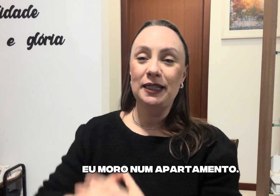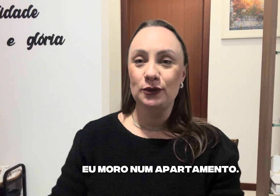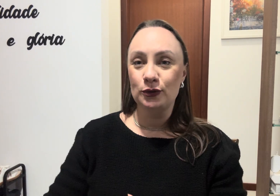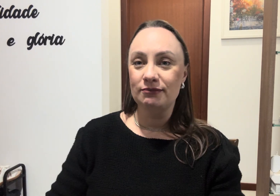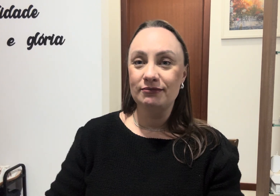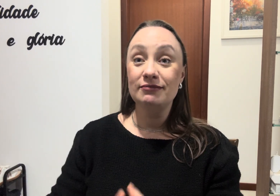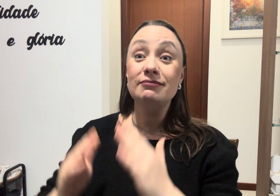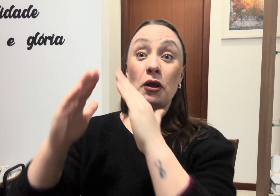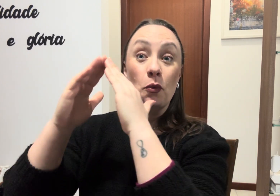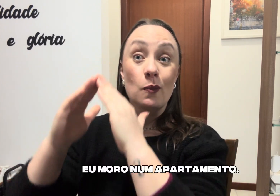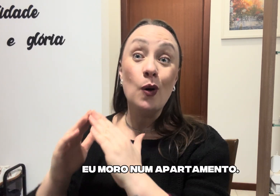apartamento.